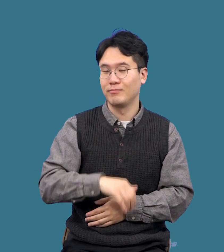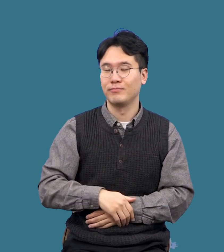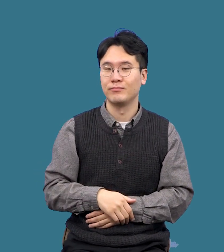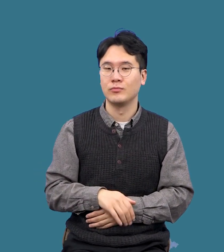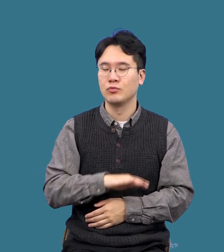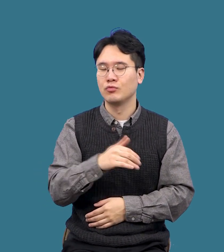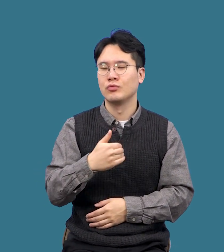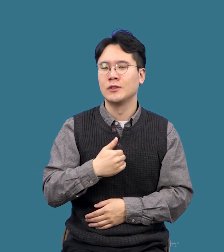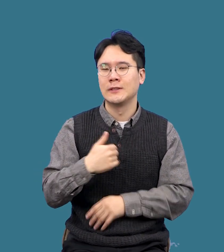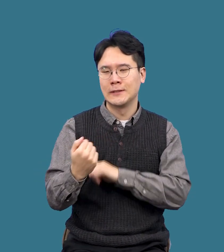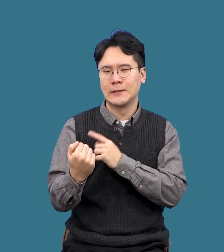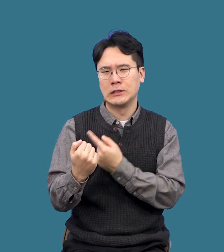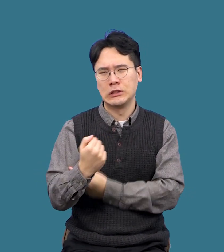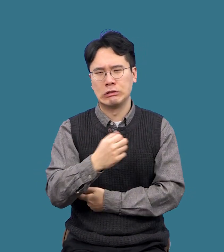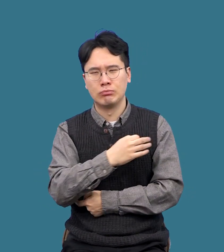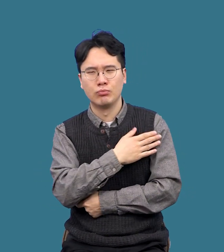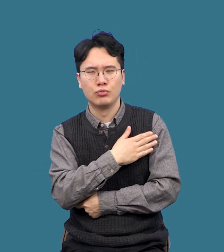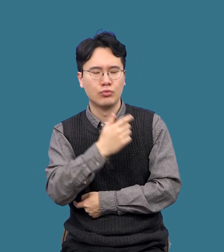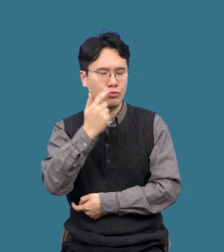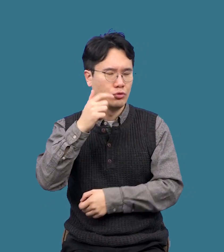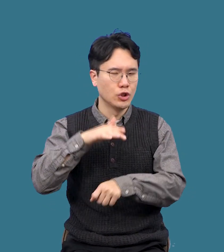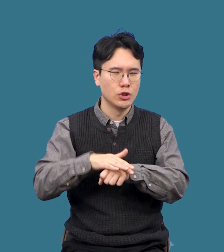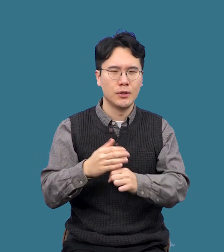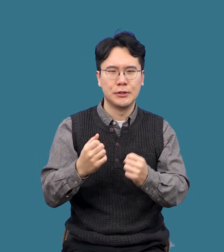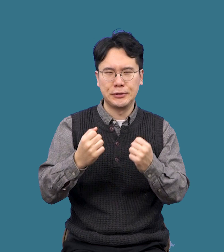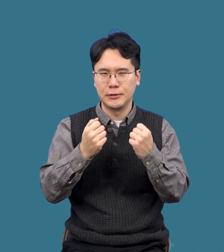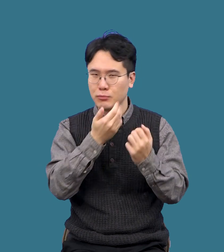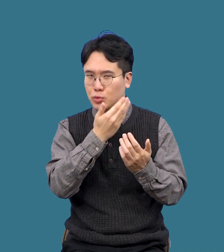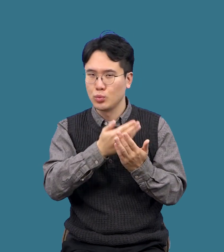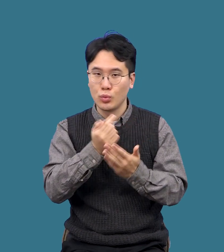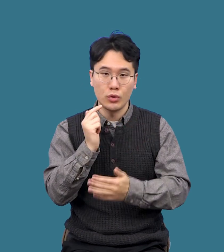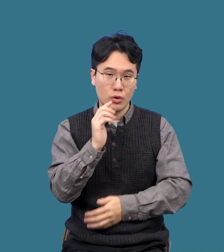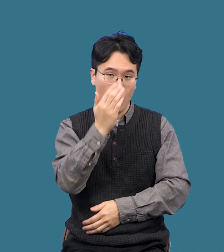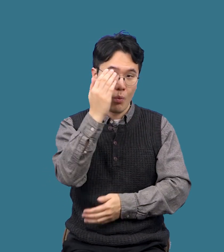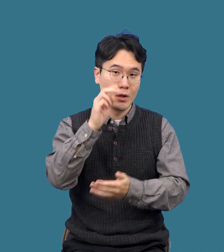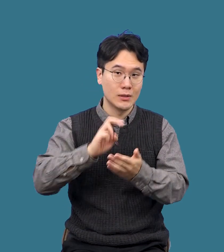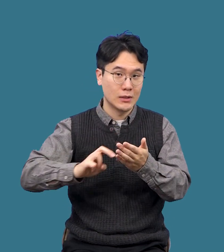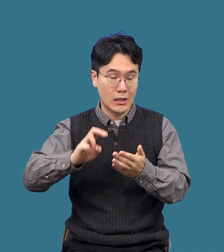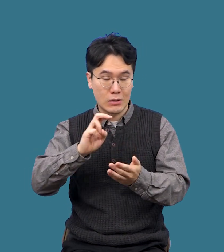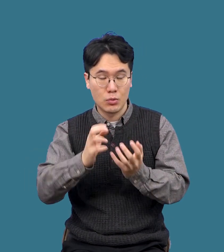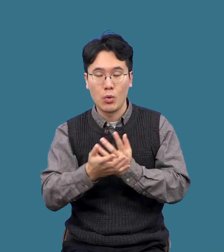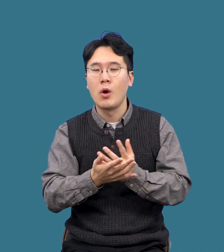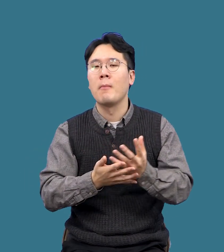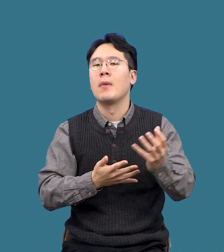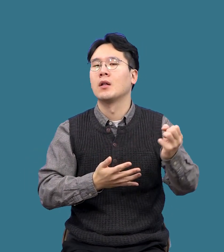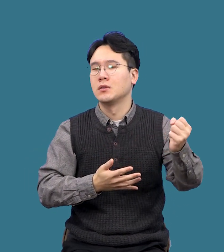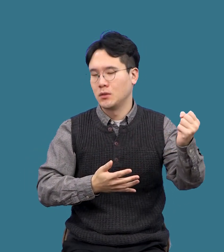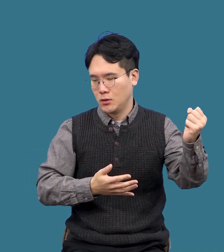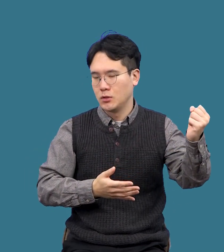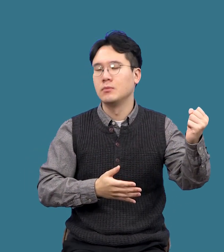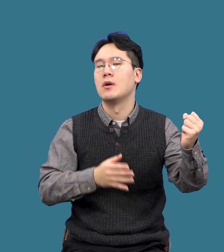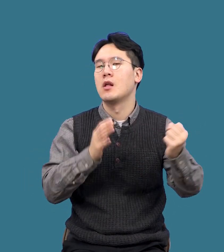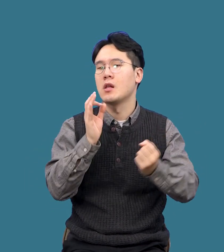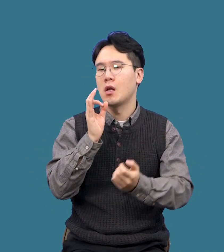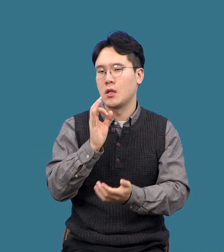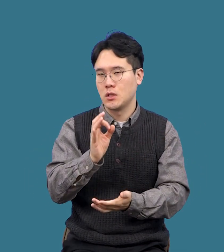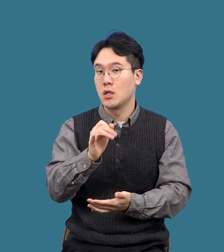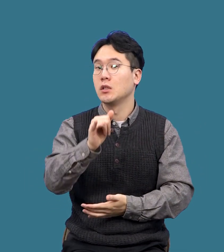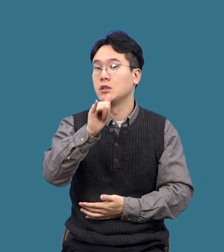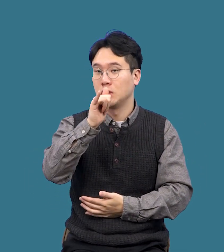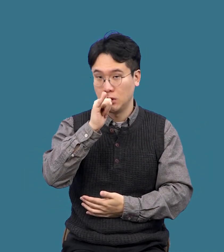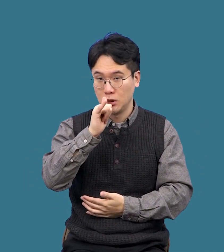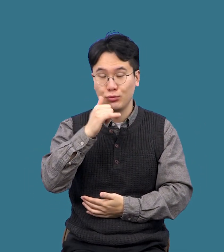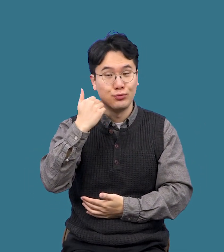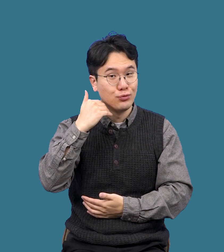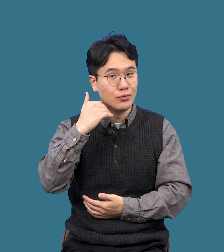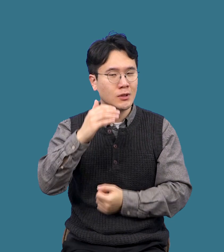우리에게 능력과 부와 지혜와 힘과 존귀와 영광과 찬송을 받으실 만한 가치가 있으신 하나님의 어린 양